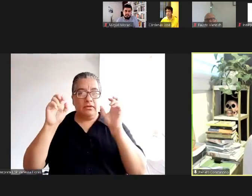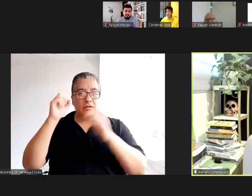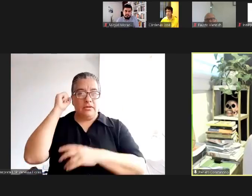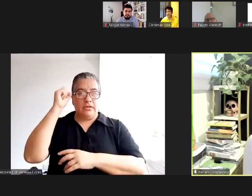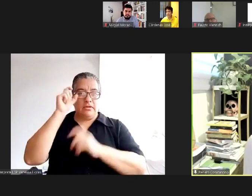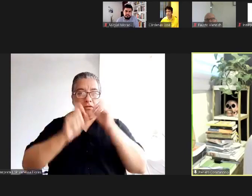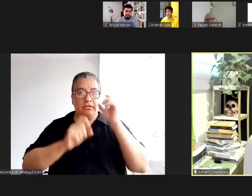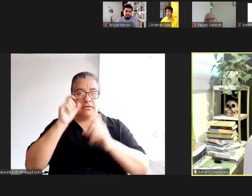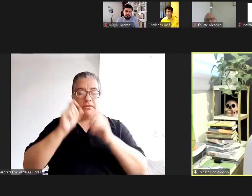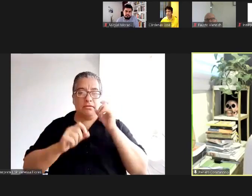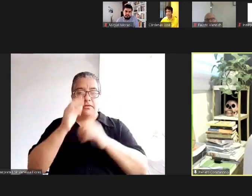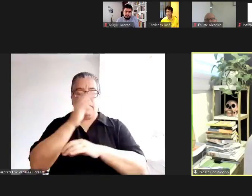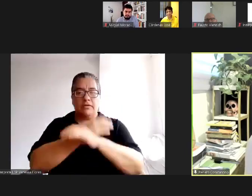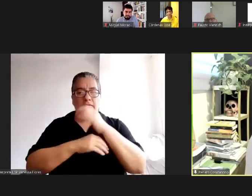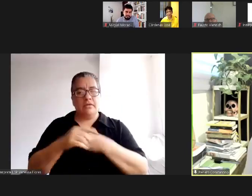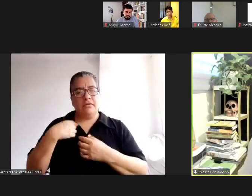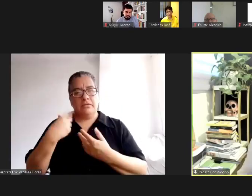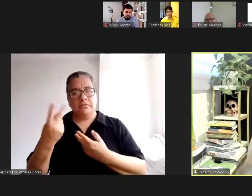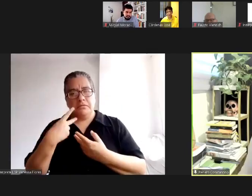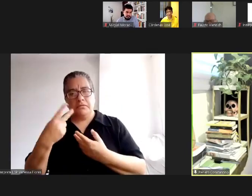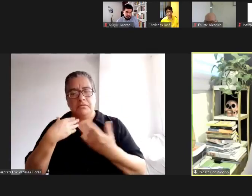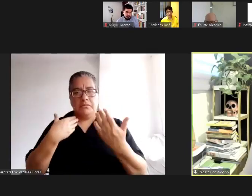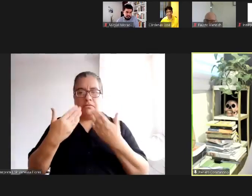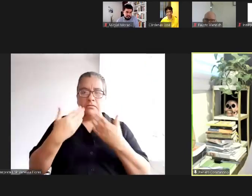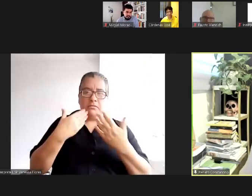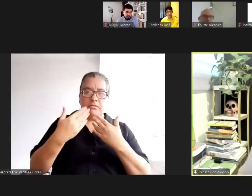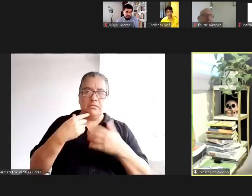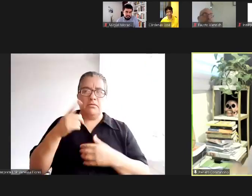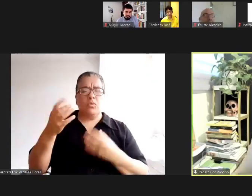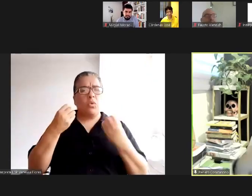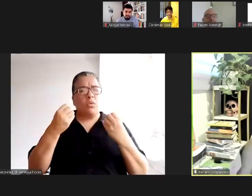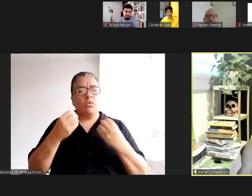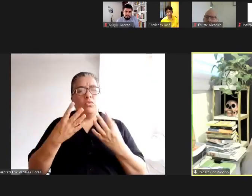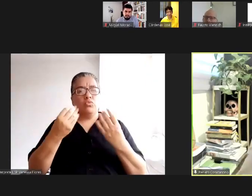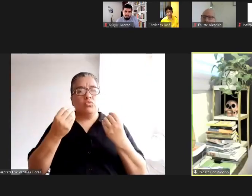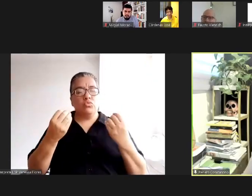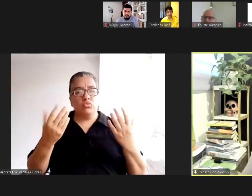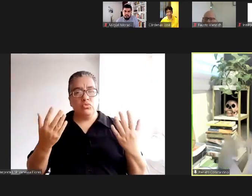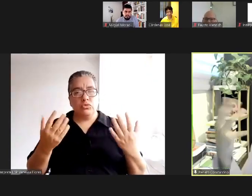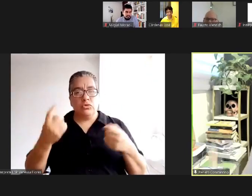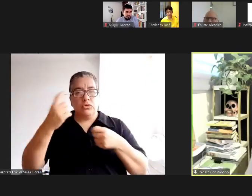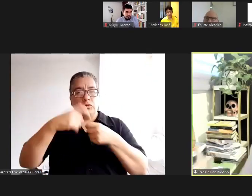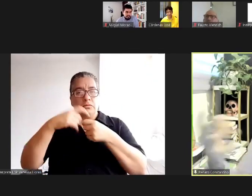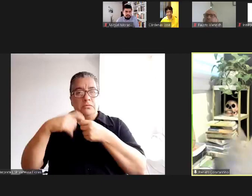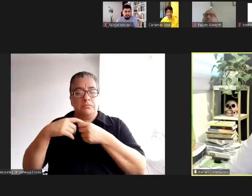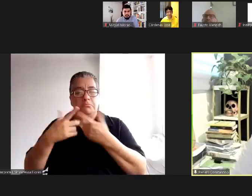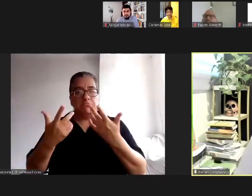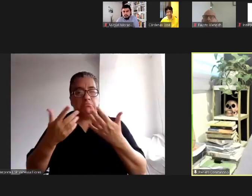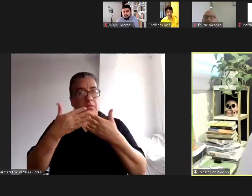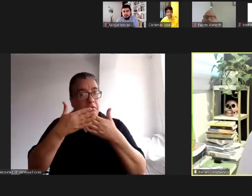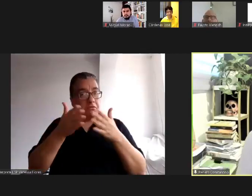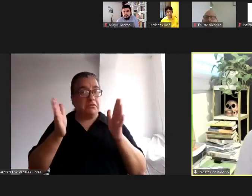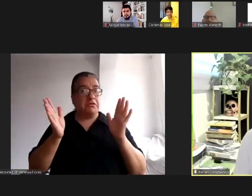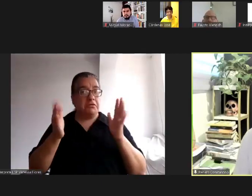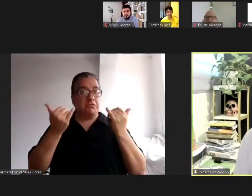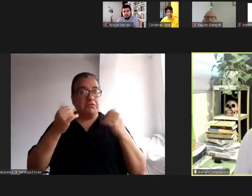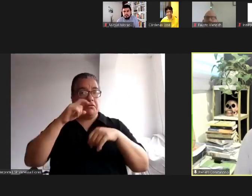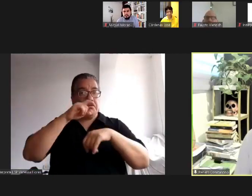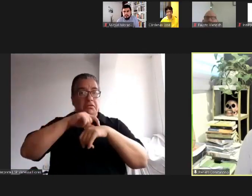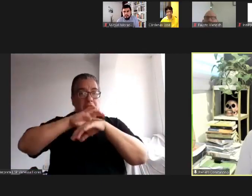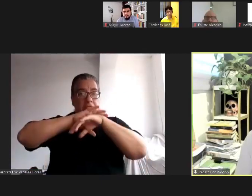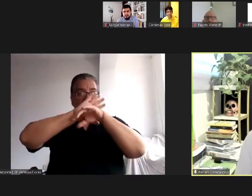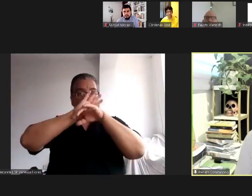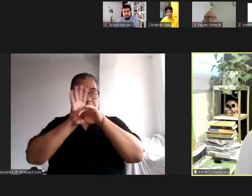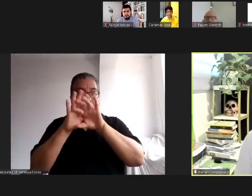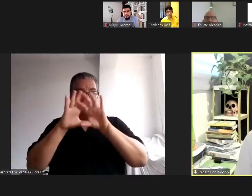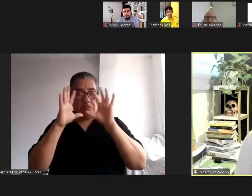Y claro, hablábamos de cómo muchos espacios de participación, por ejemplo, se han abierto a partir de la pandemia. Y